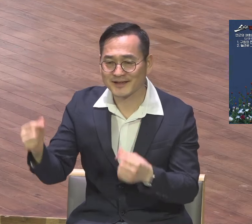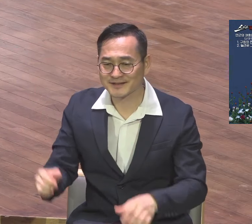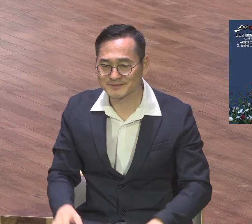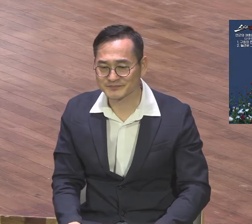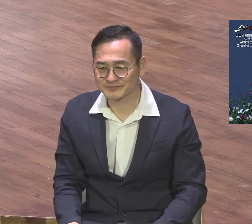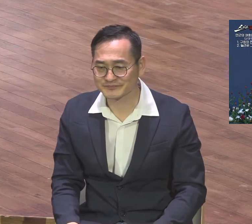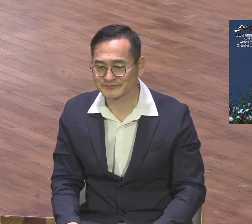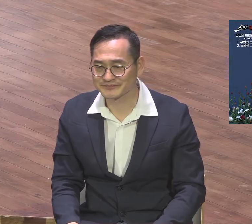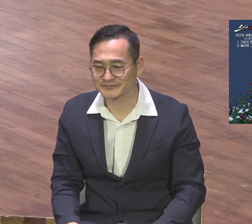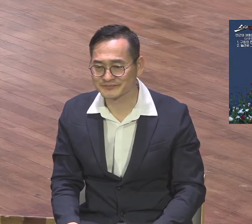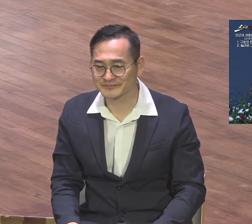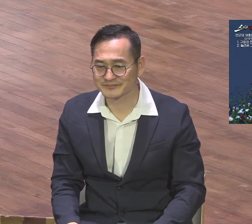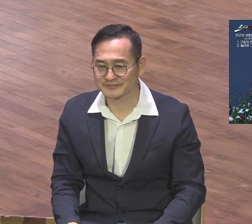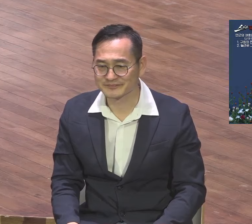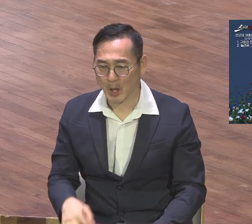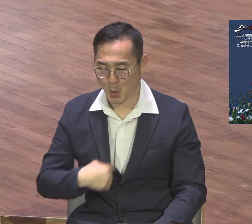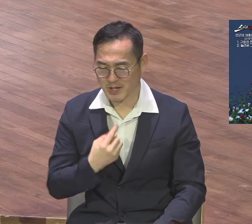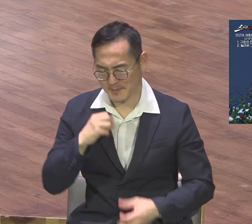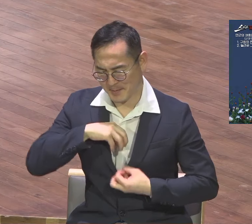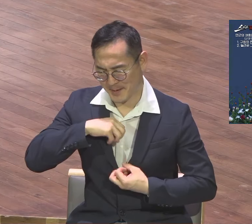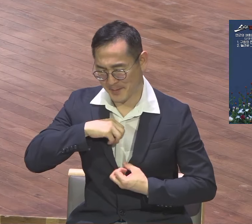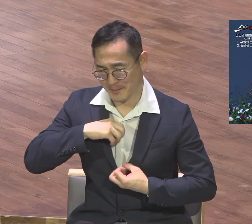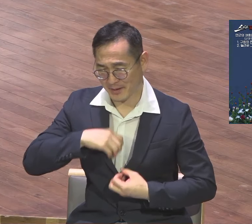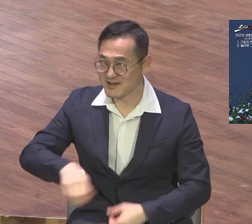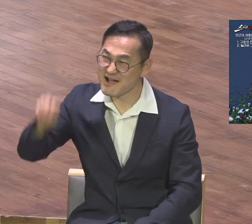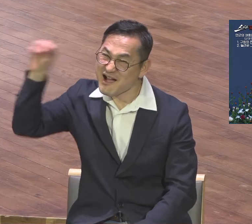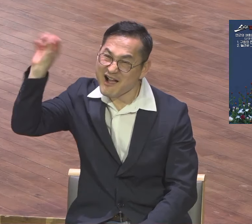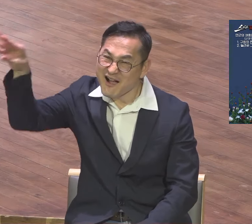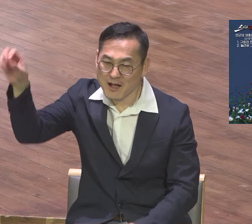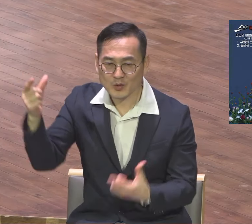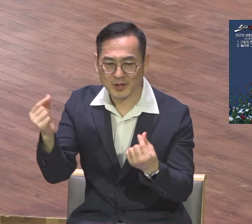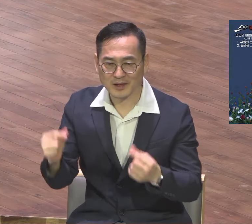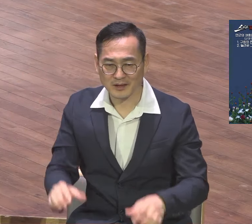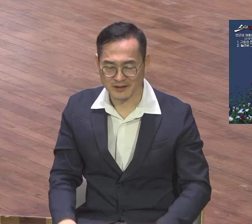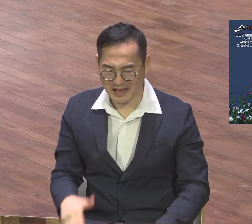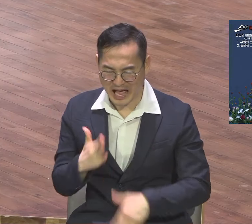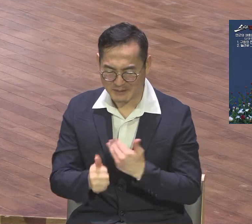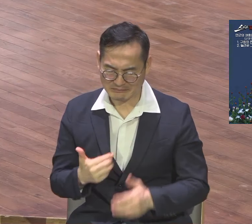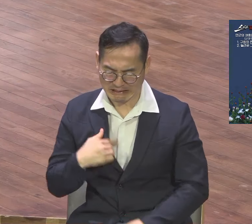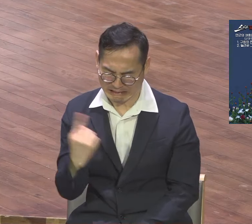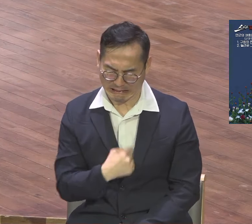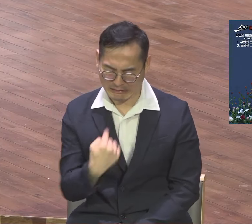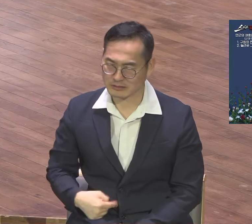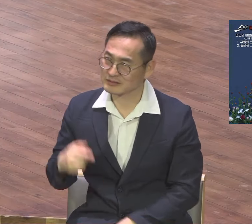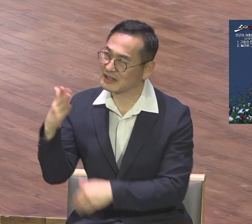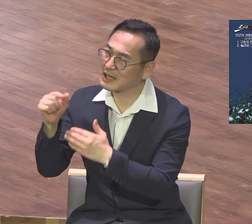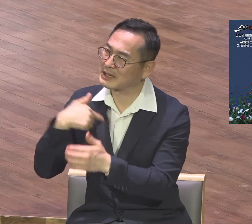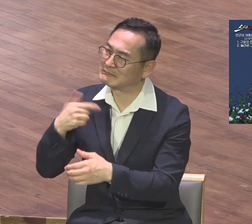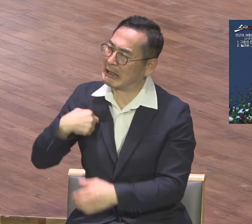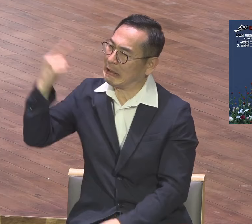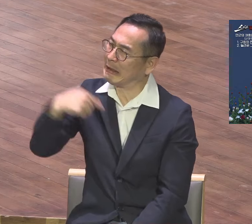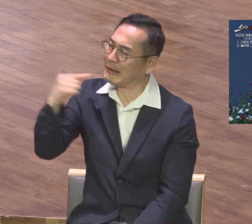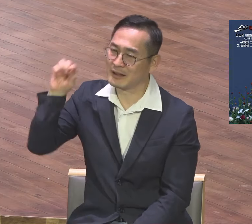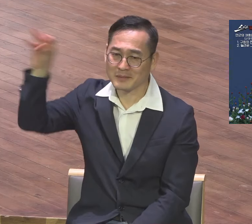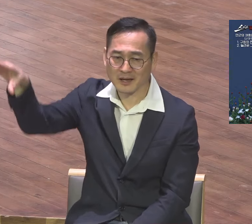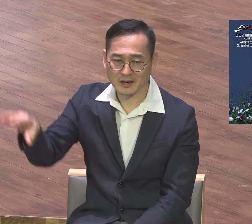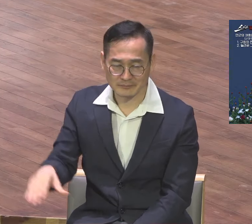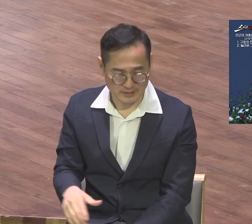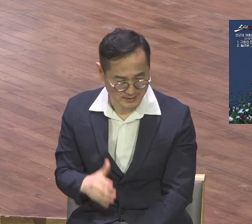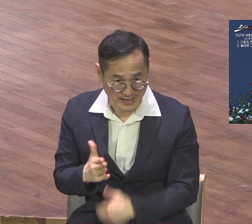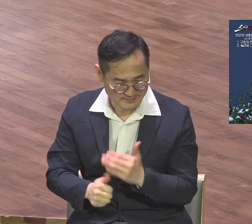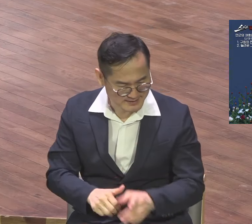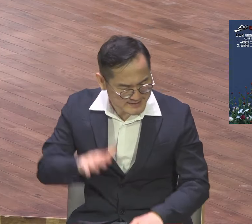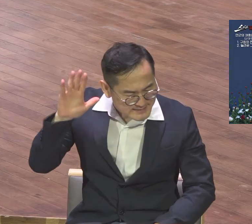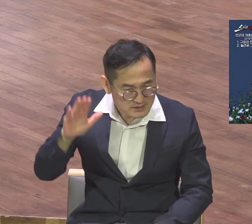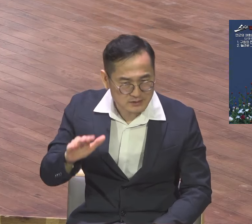대화를 그리시고 하라고. 아멘. 부정적인 말하면 안 돼. 하나님 다 듣고 계세요. 그러니까 하나님 들을 입장 곤란하게 만들어